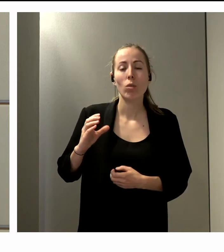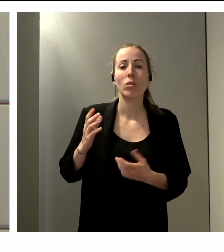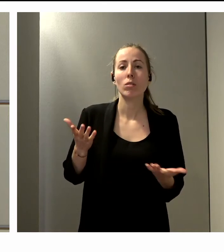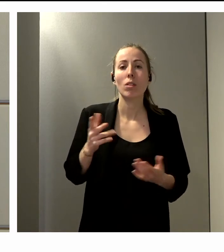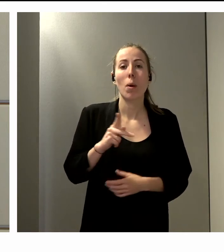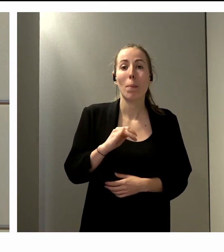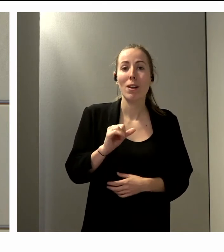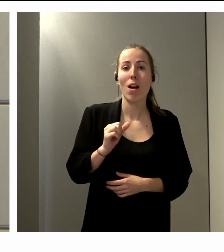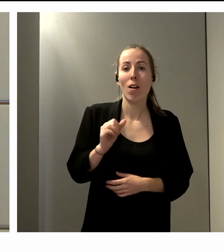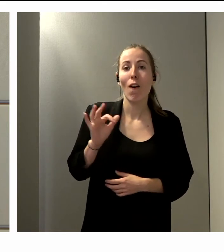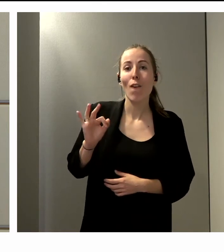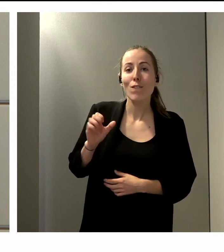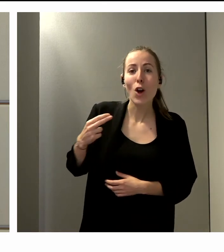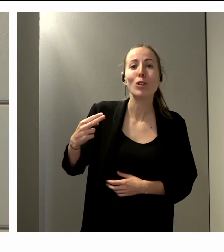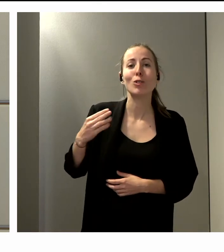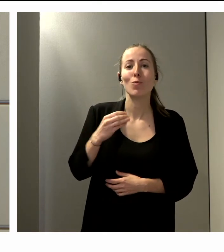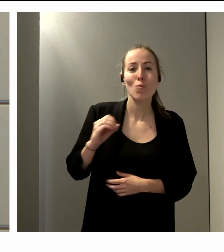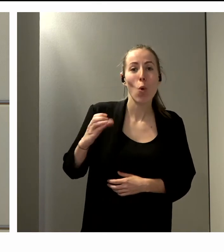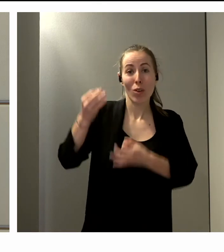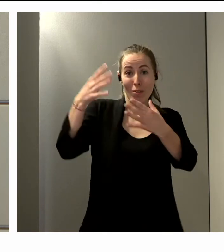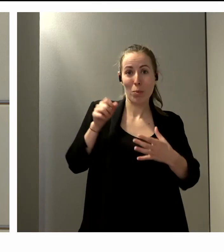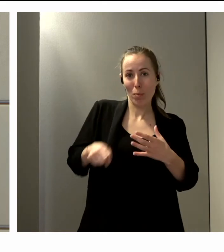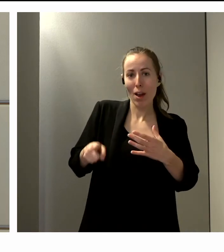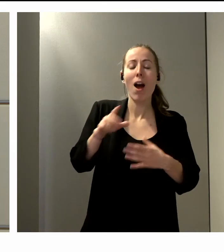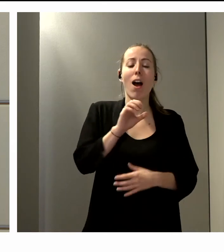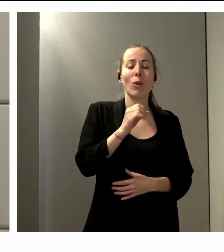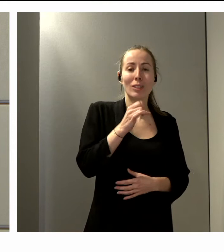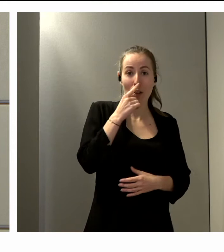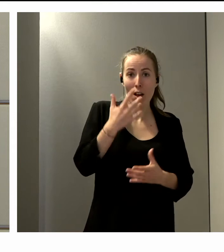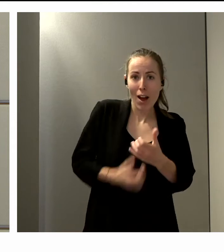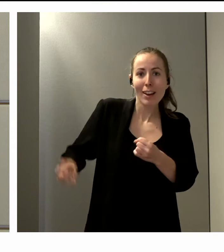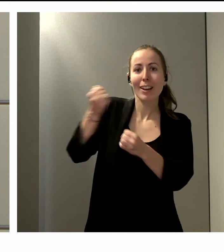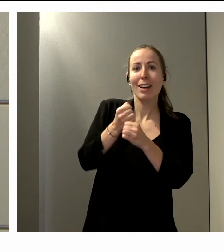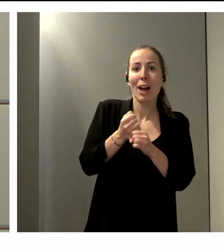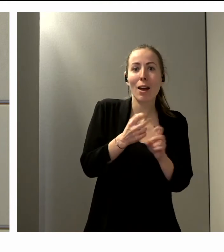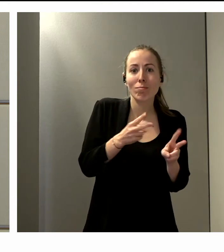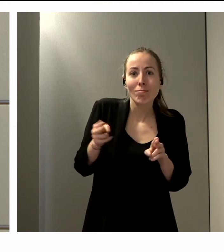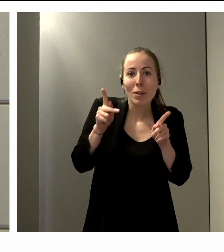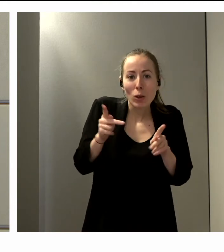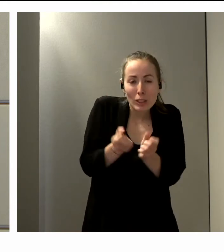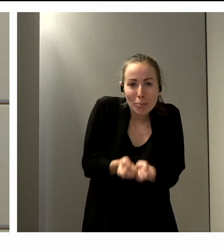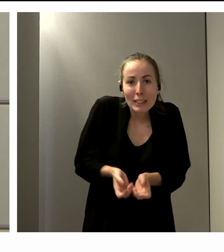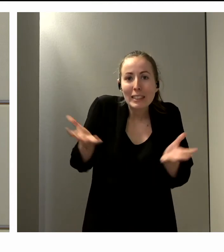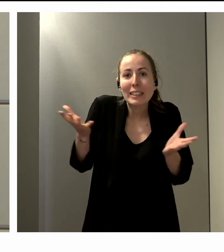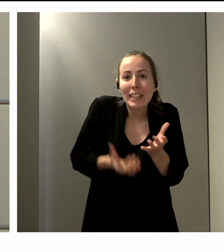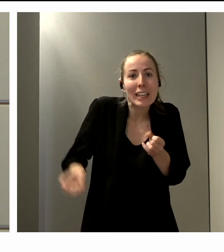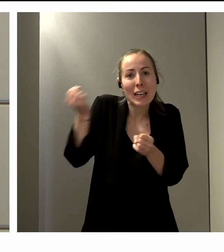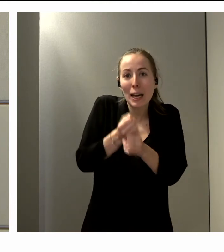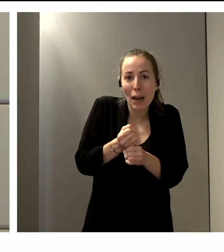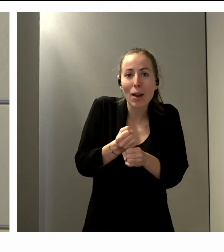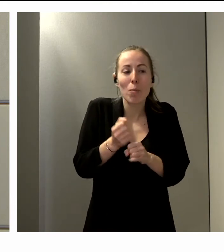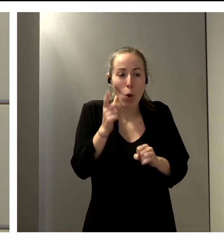Fun MOOC, l'ONICEP a développé des séquences pédagogiques articulées avec ces MOOC qui permettent de découvrir un